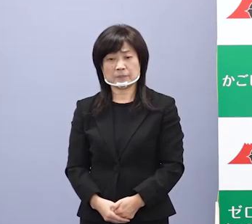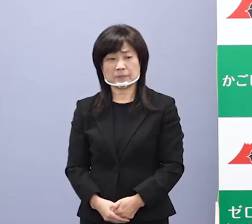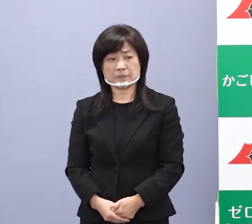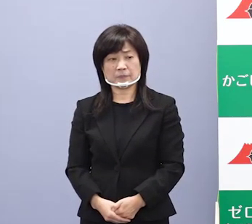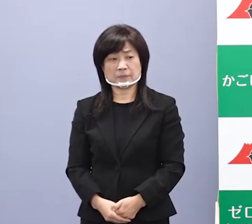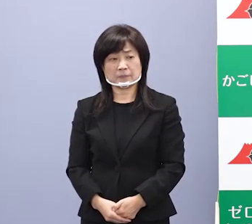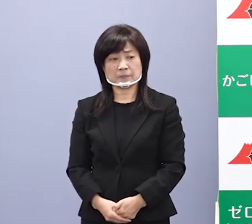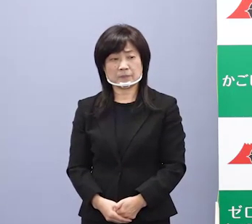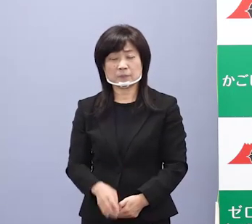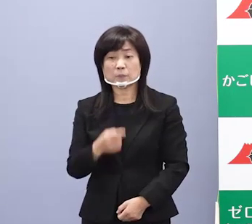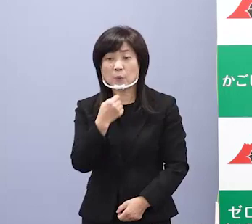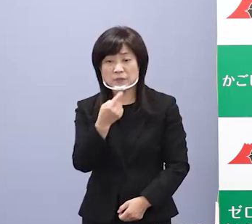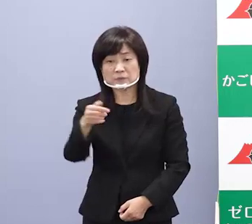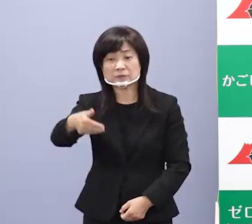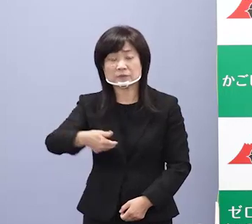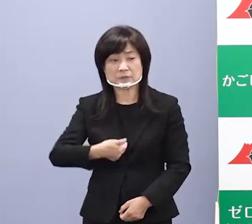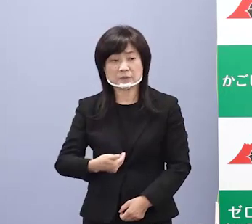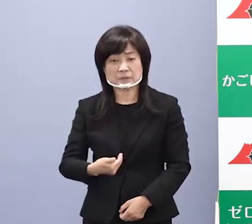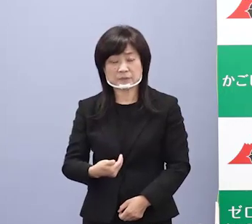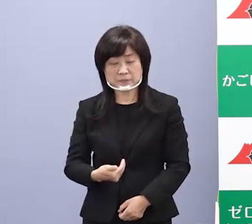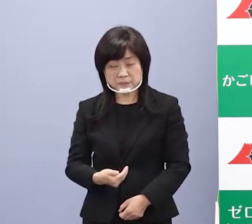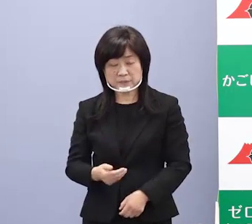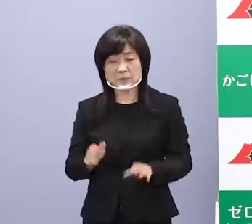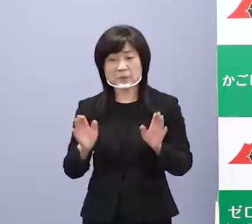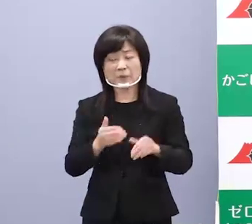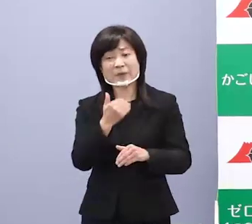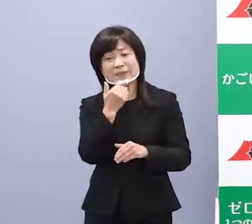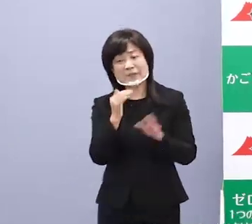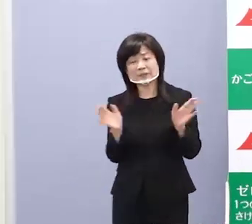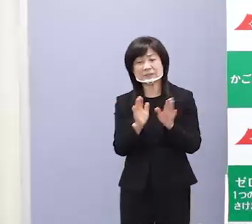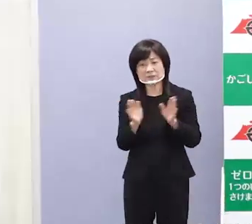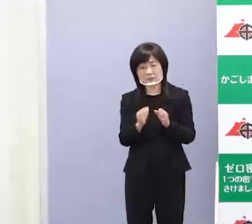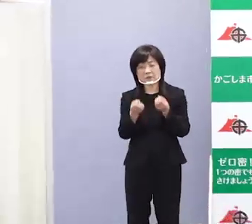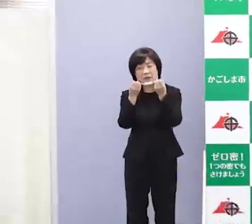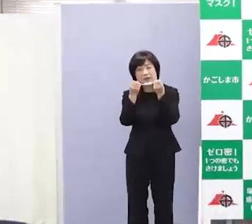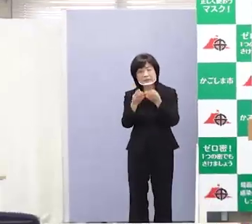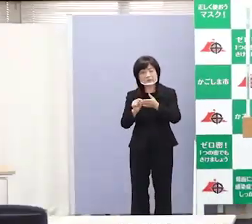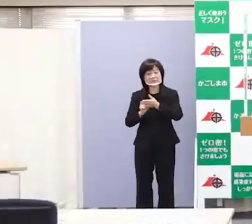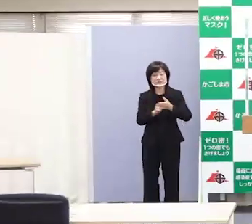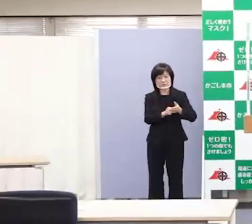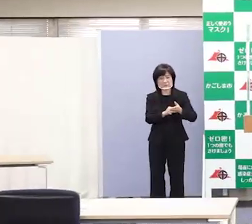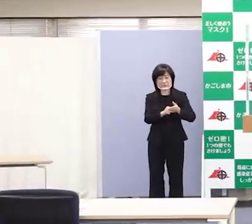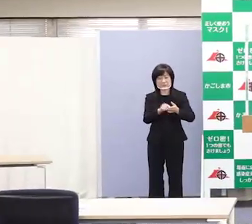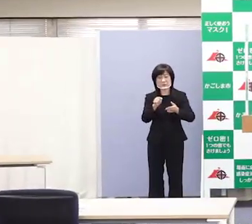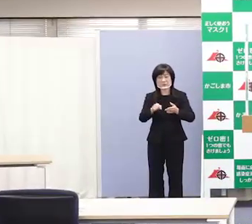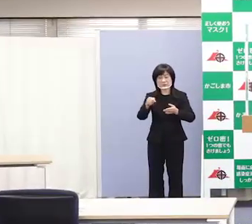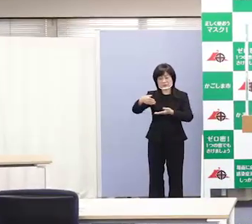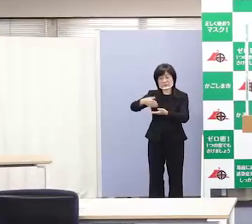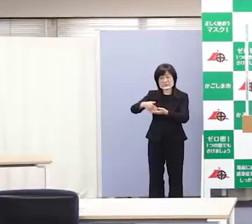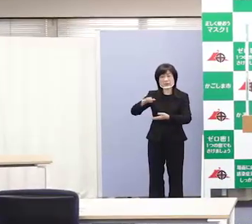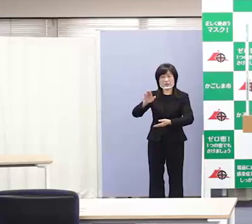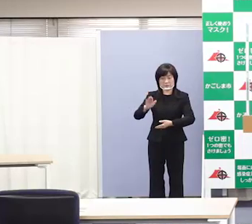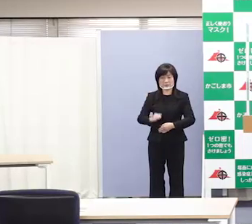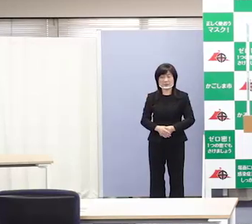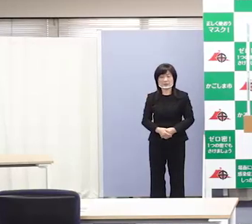すみません、あと1点ですね、待機児童解消に向けて、新たな取り組みというものが示されたと思うんですが、